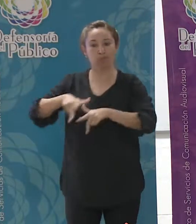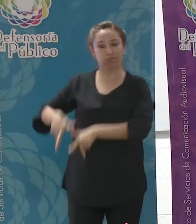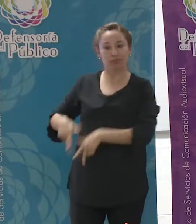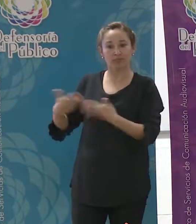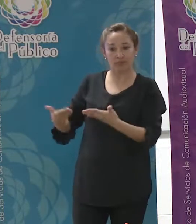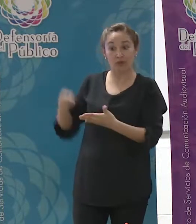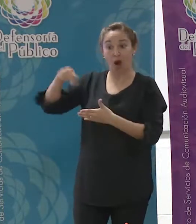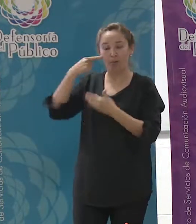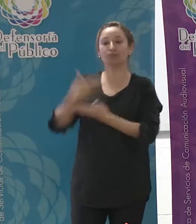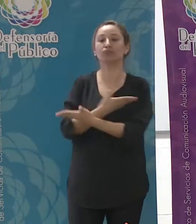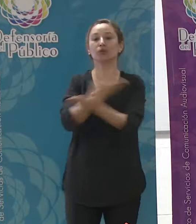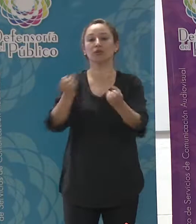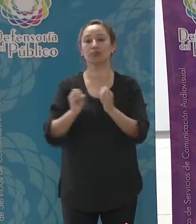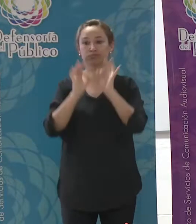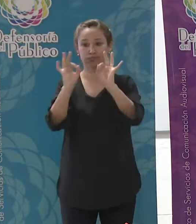o de lógica comercial.